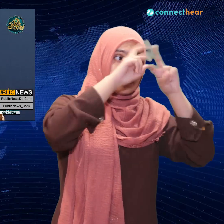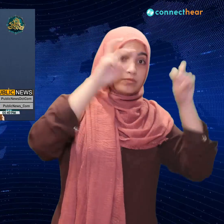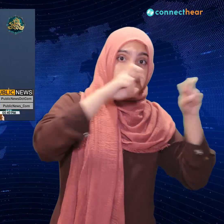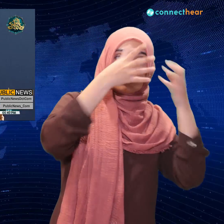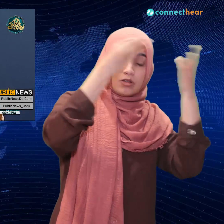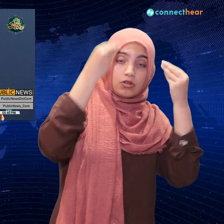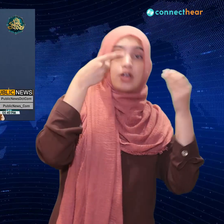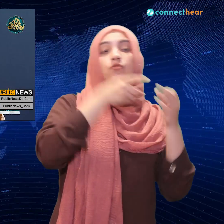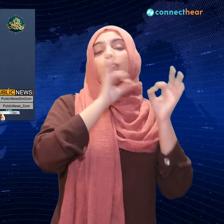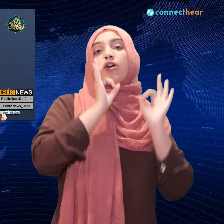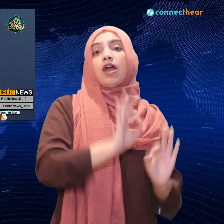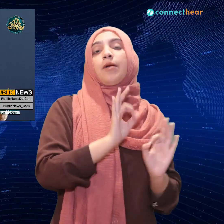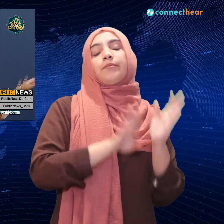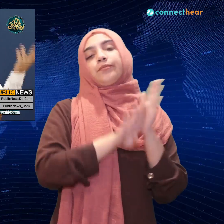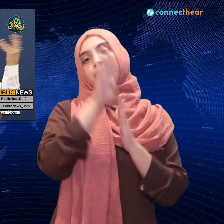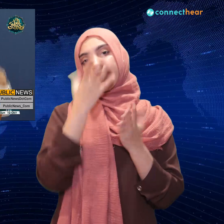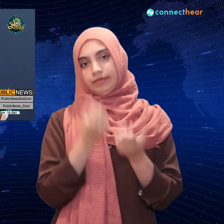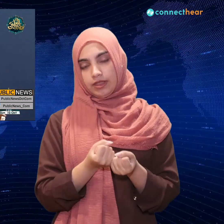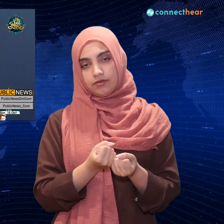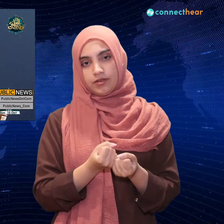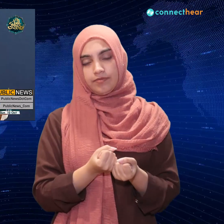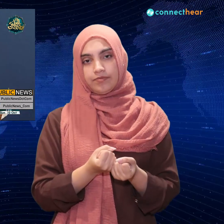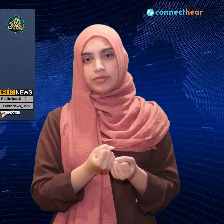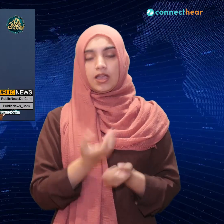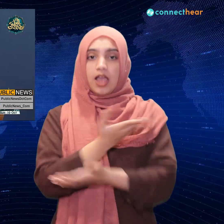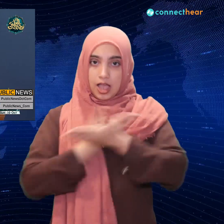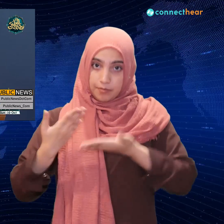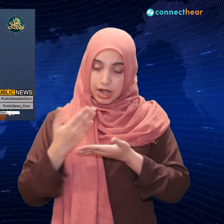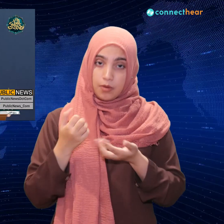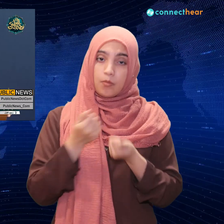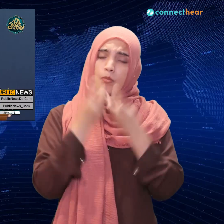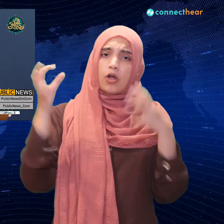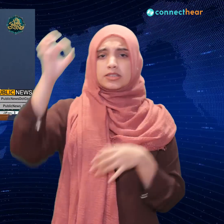بر صغیر کے، نظام الدین اولیاء،